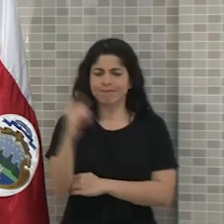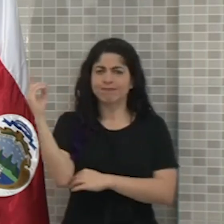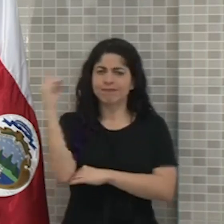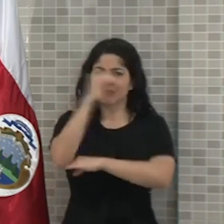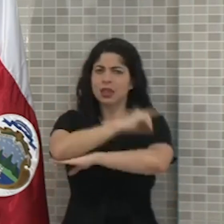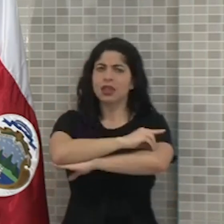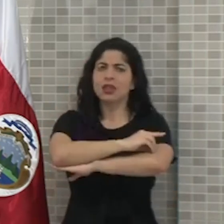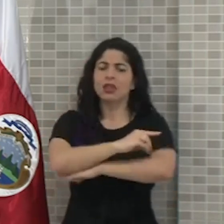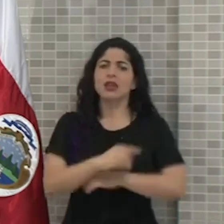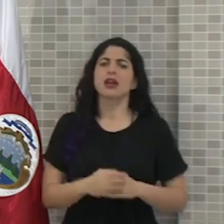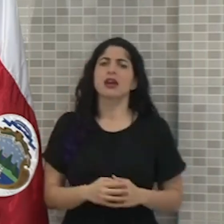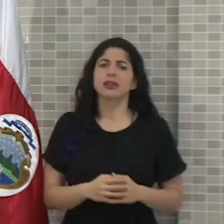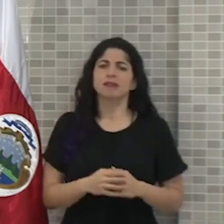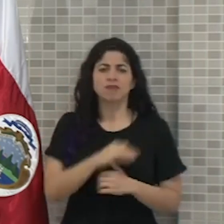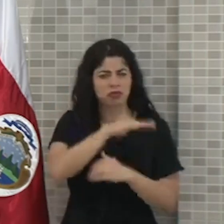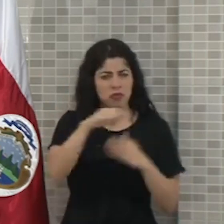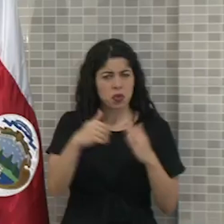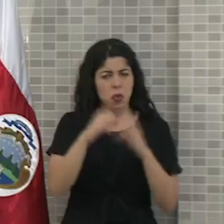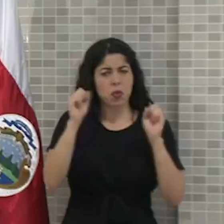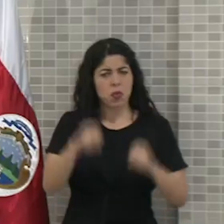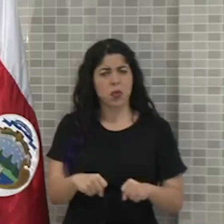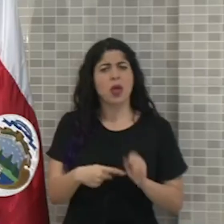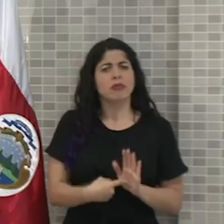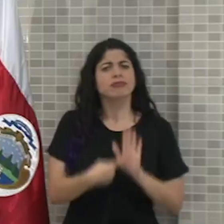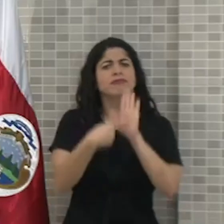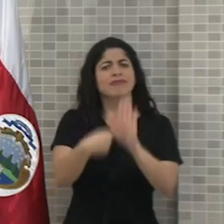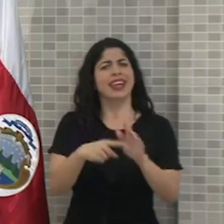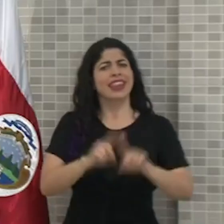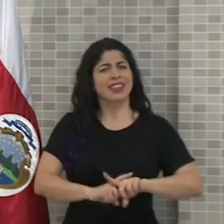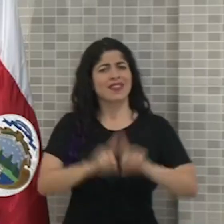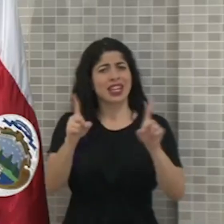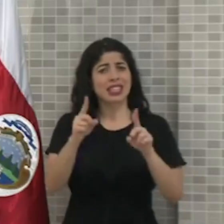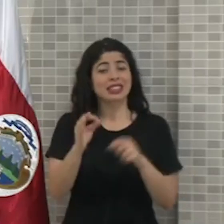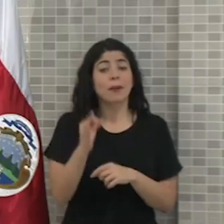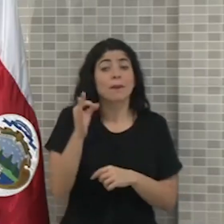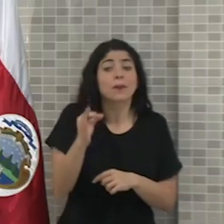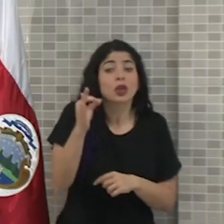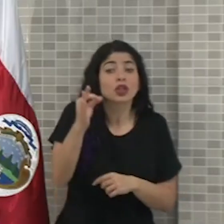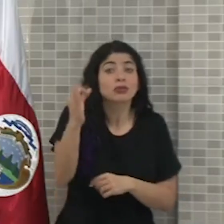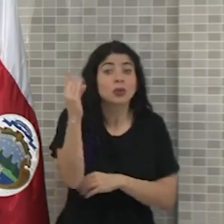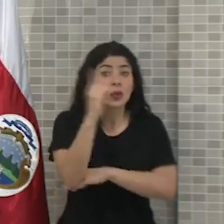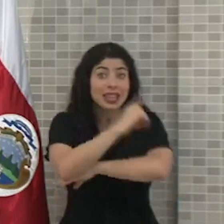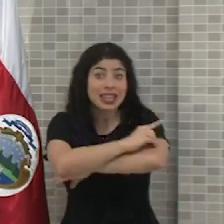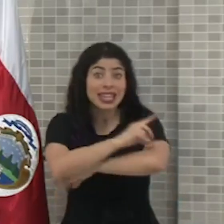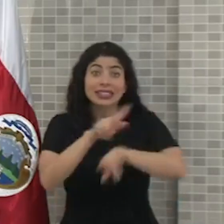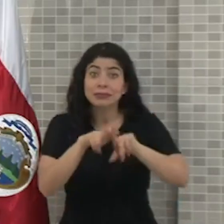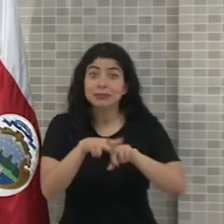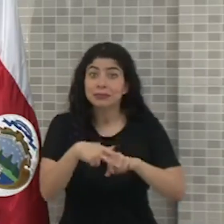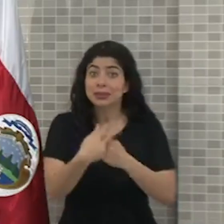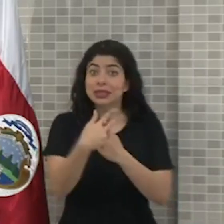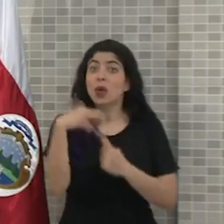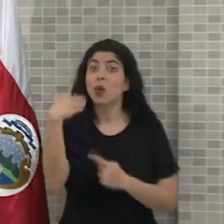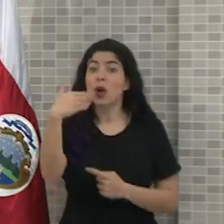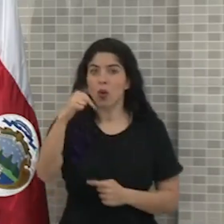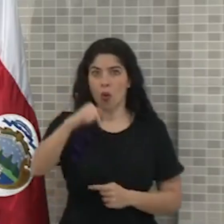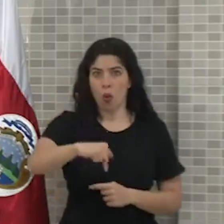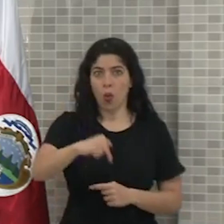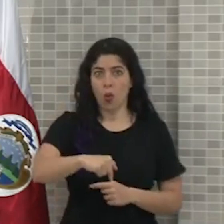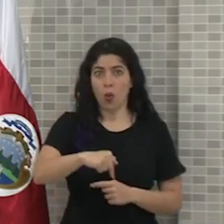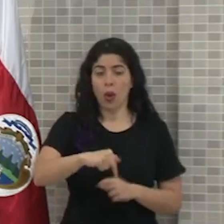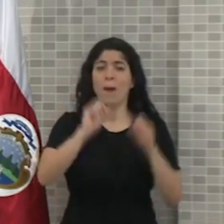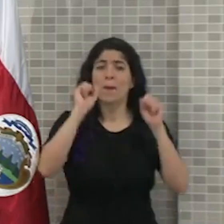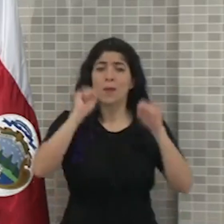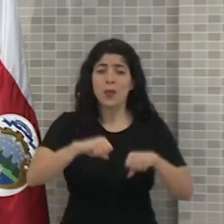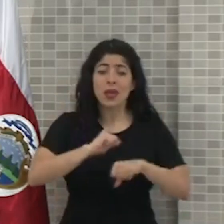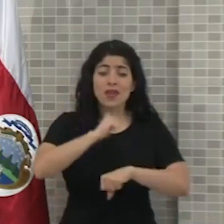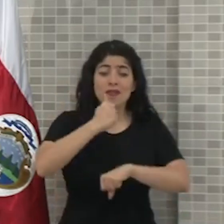día donde podemos marcar la diferencia. En los próximos días y empezando hoy, podemos